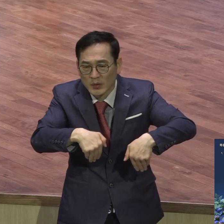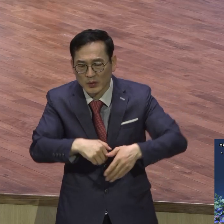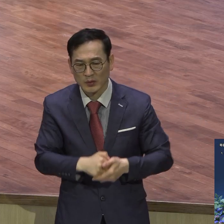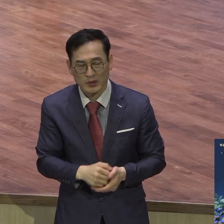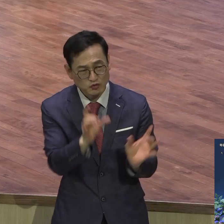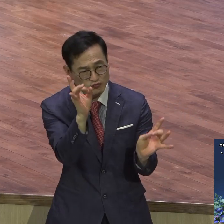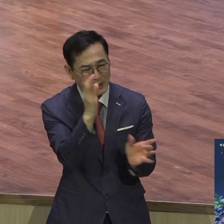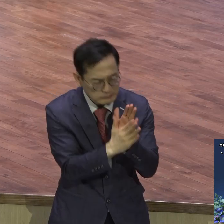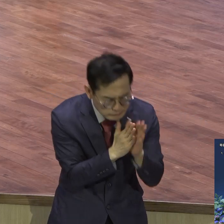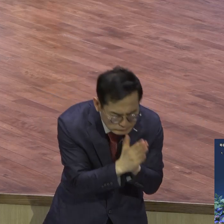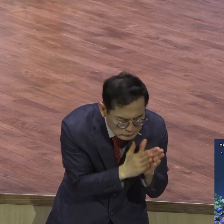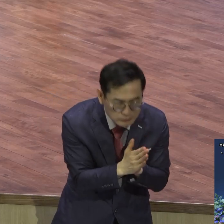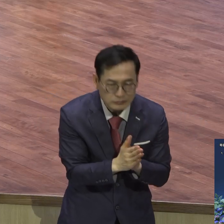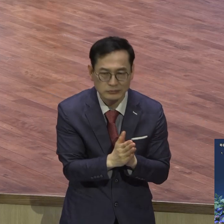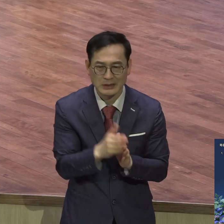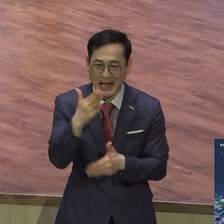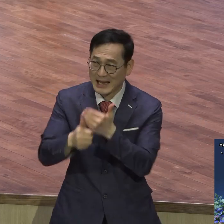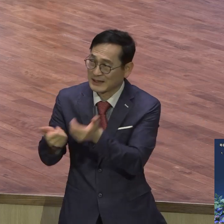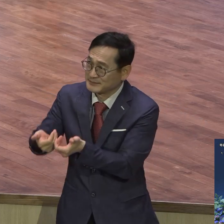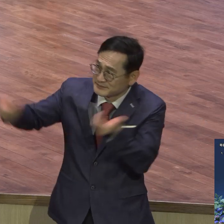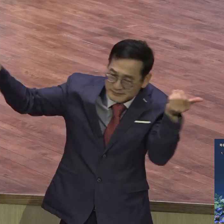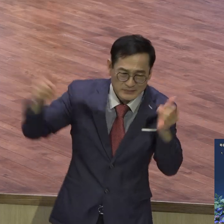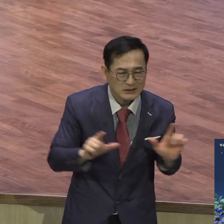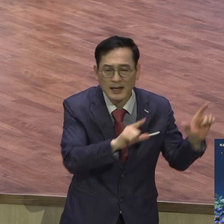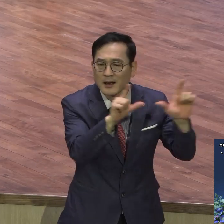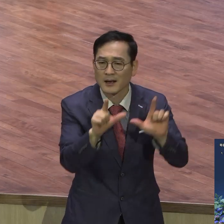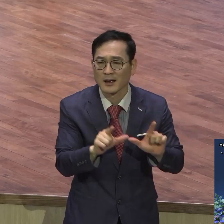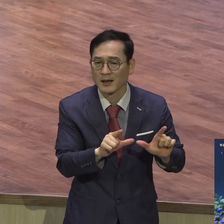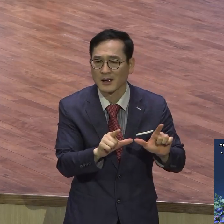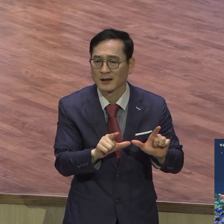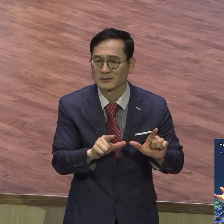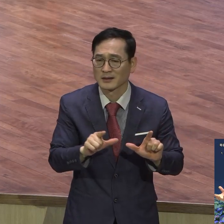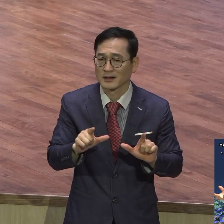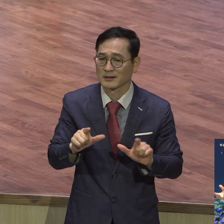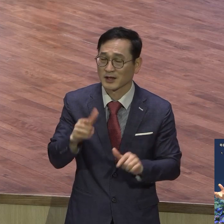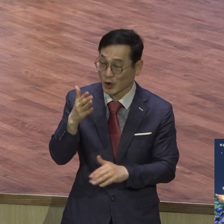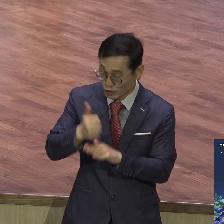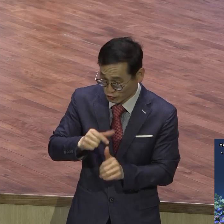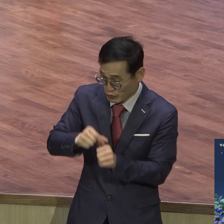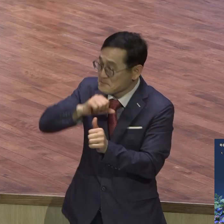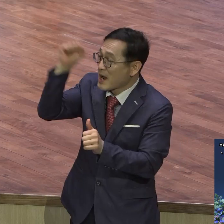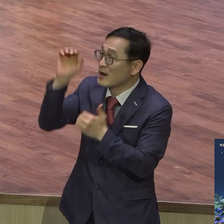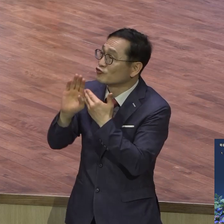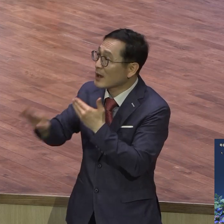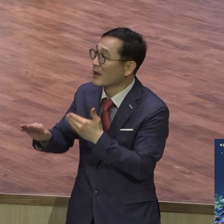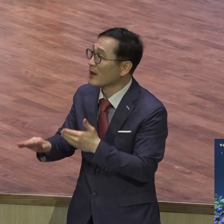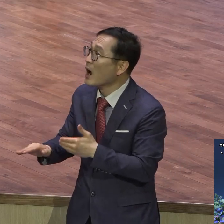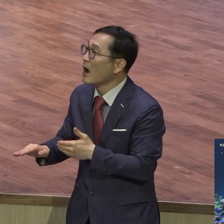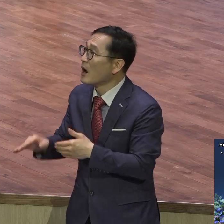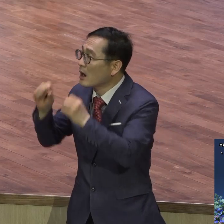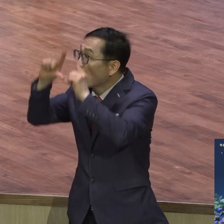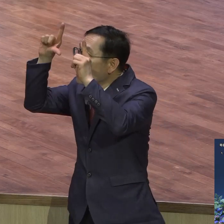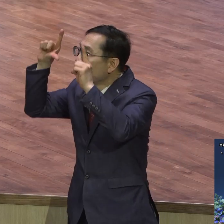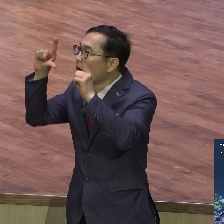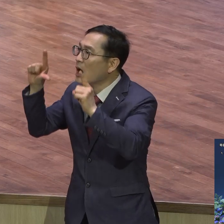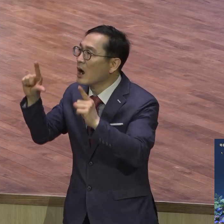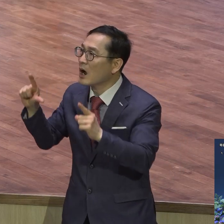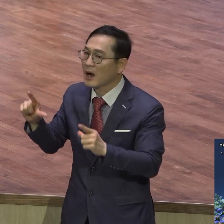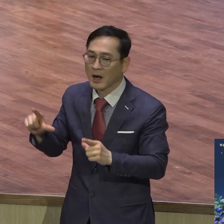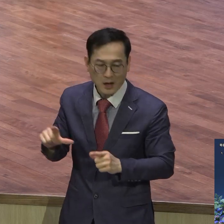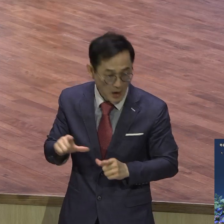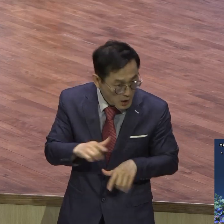우산숭배였어요 하나님 몹시 살았어요 그런데 거듭나고 나니까 하나님이 계시고 사단이 있구나 천국이 있고